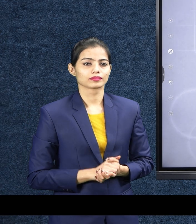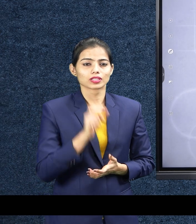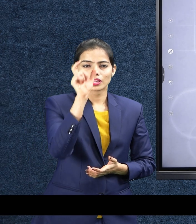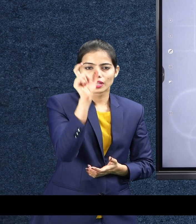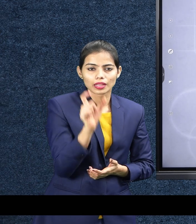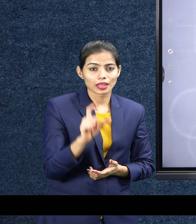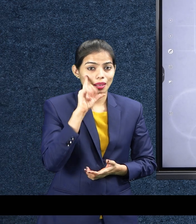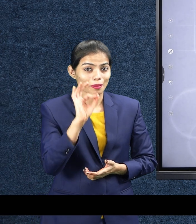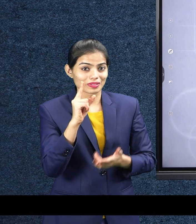महत्त्वाचे शब्द: